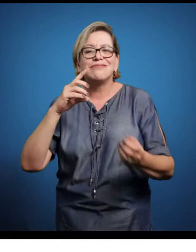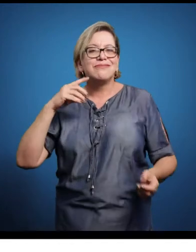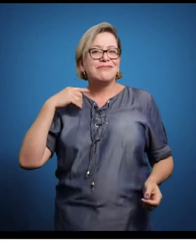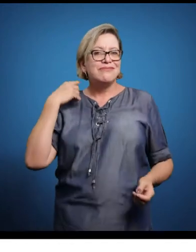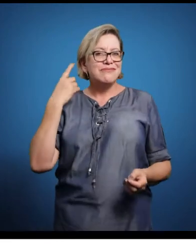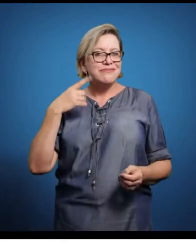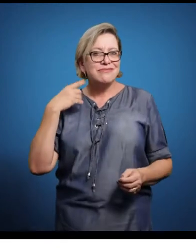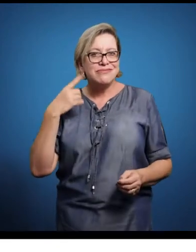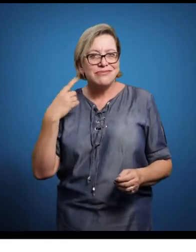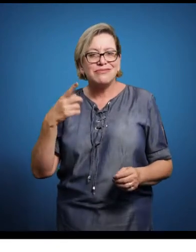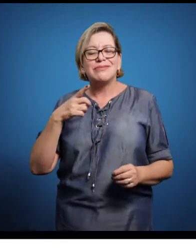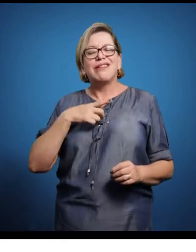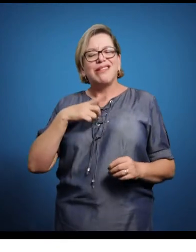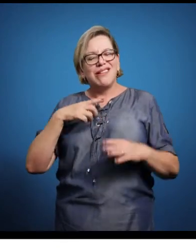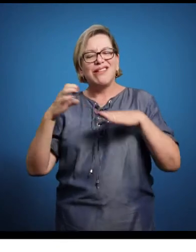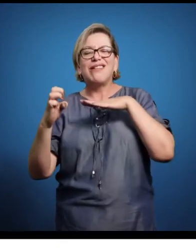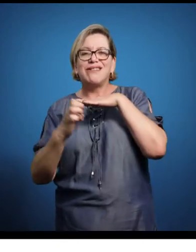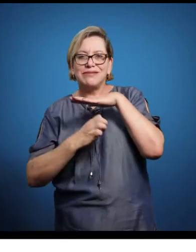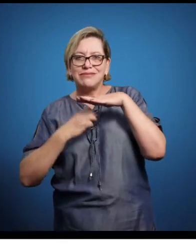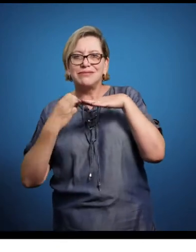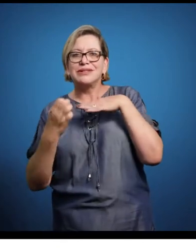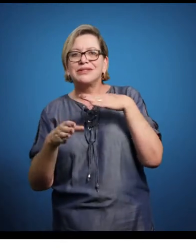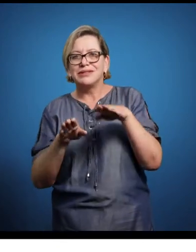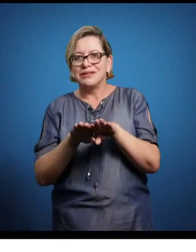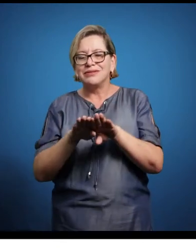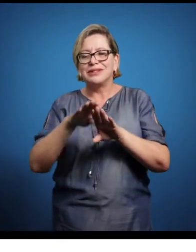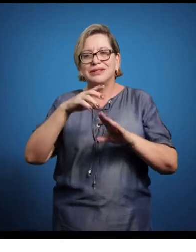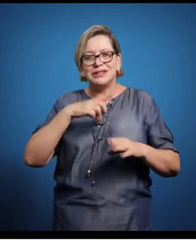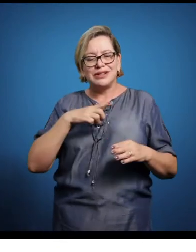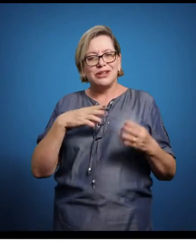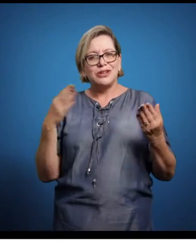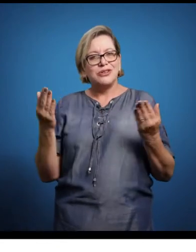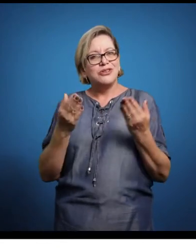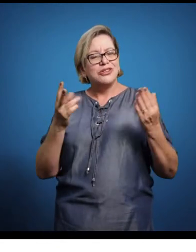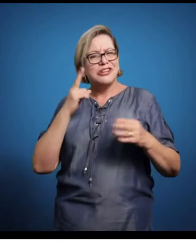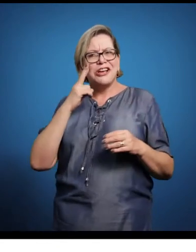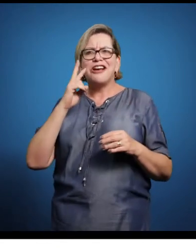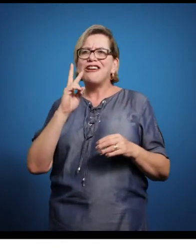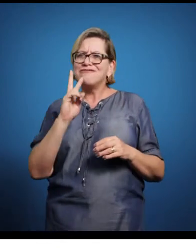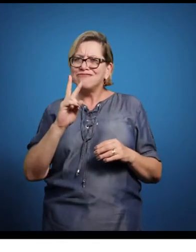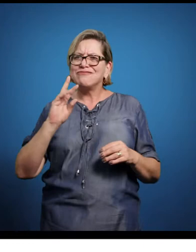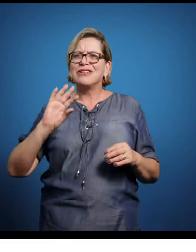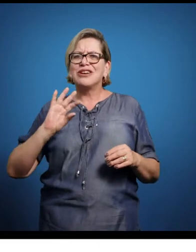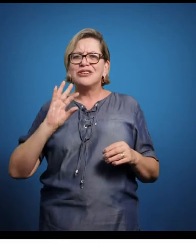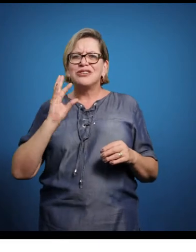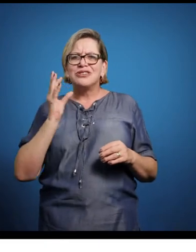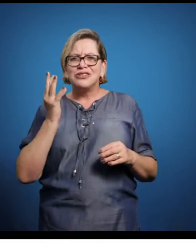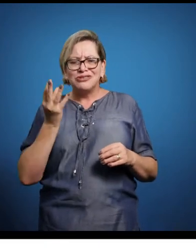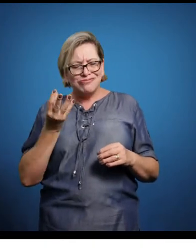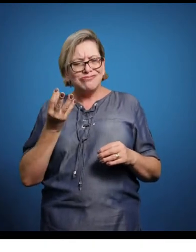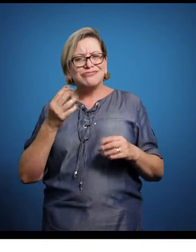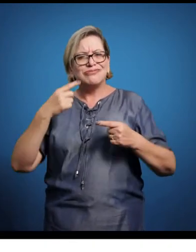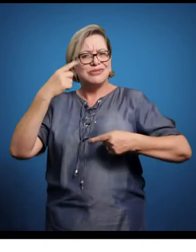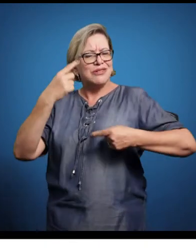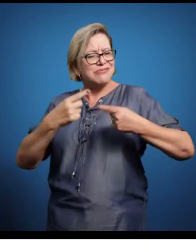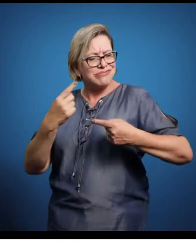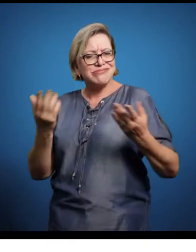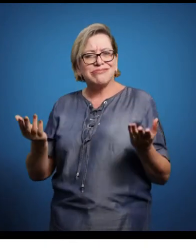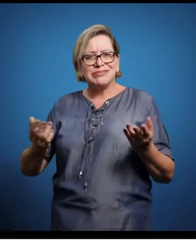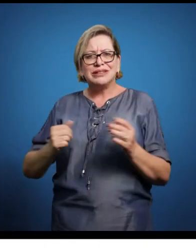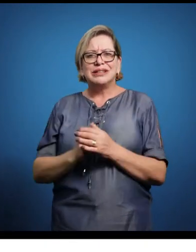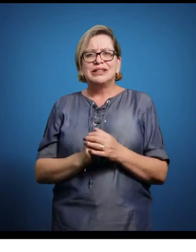deve tem lobby empresarial nem nós estamos assistindo esses acontecimentos hoje na cena política contemporânea